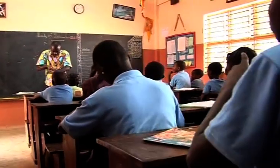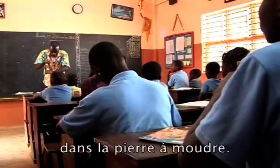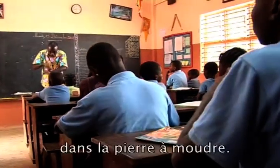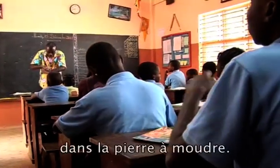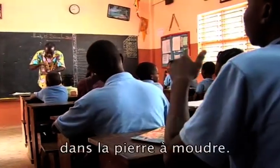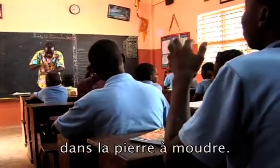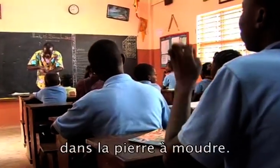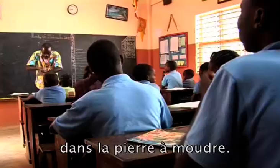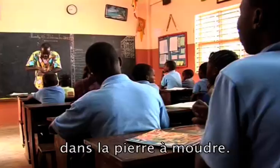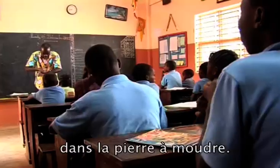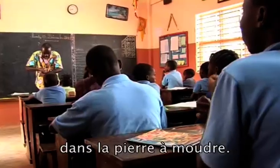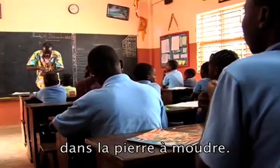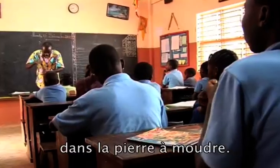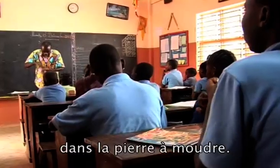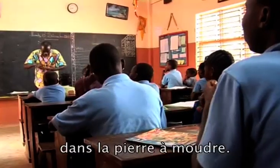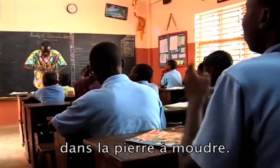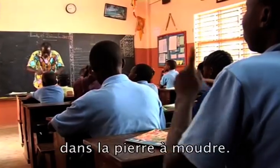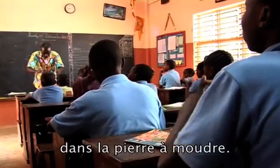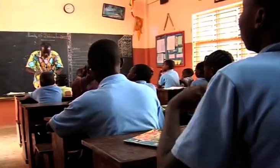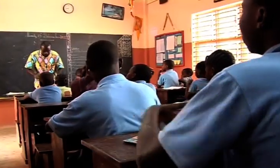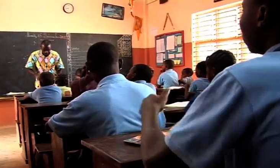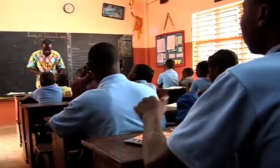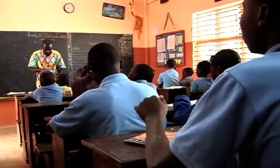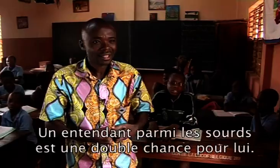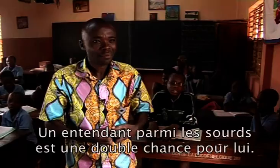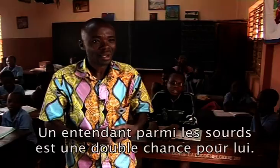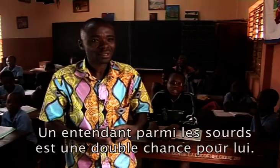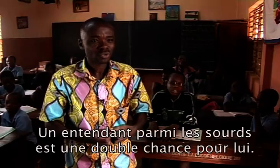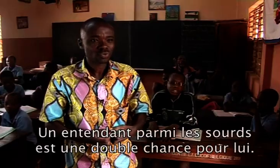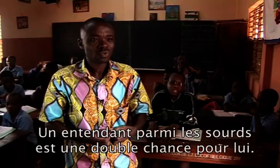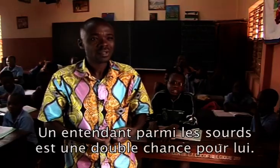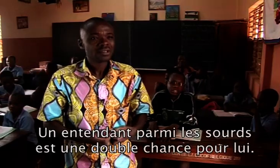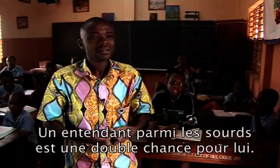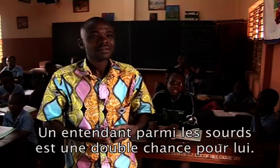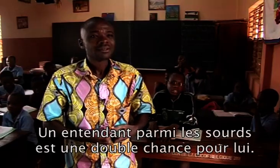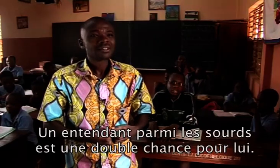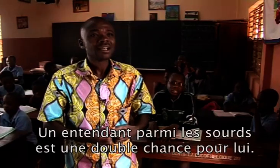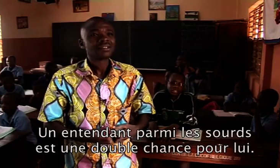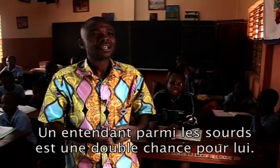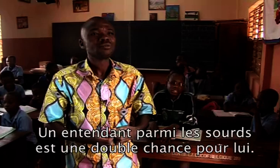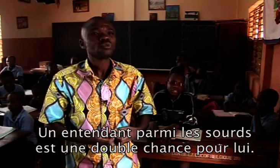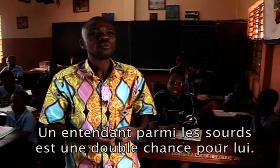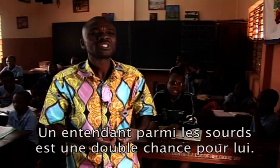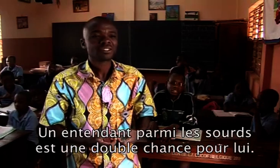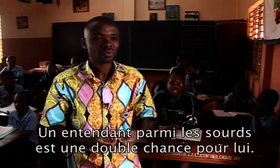dans la pierre à moudre. Un entendant qui est parmi les sourds, c'est une double chance pour